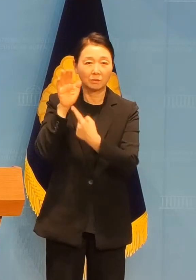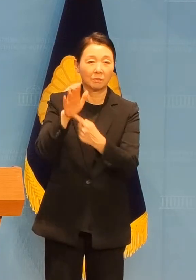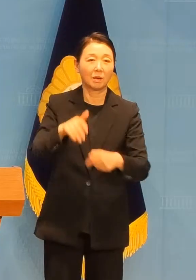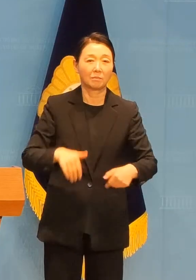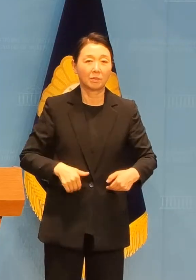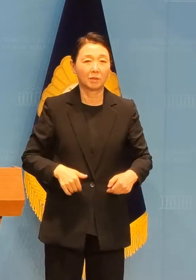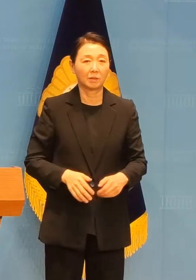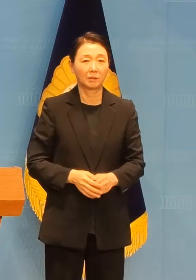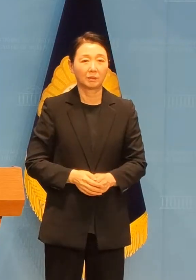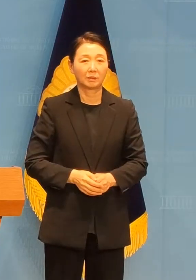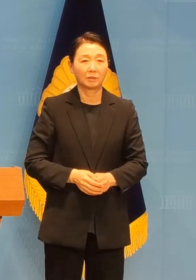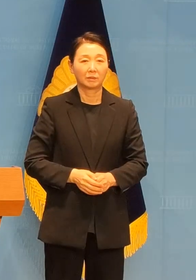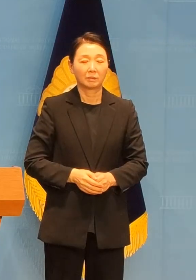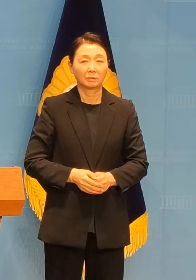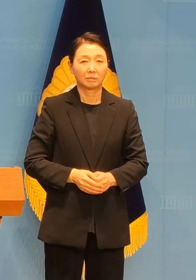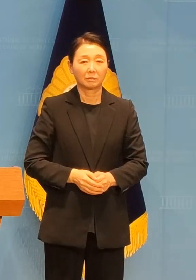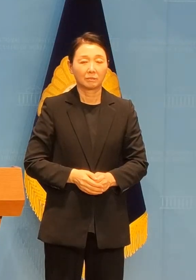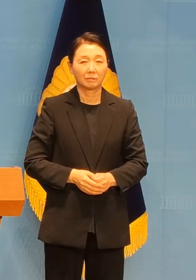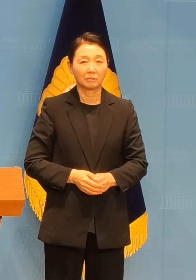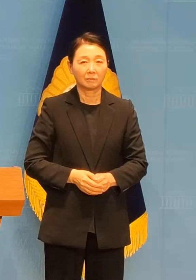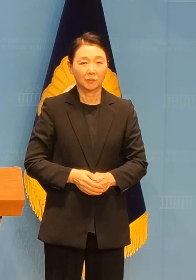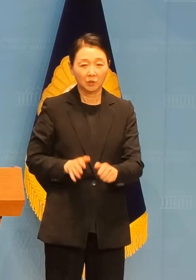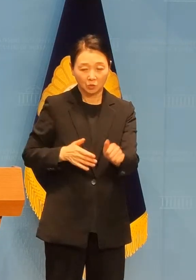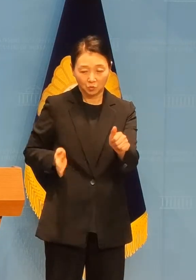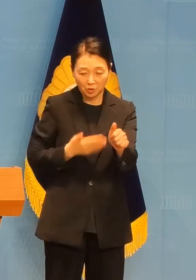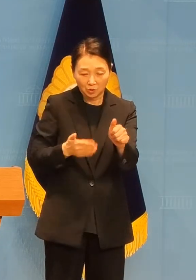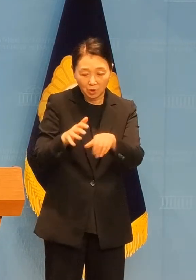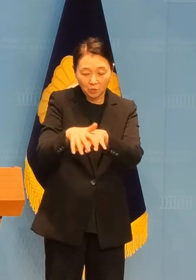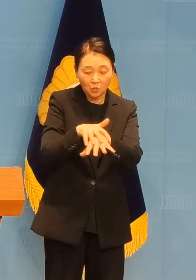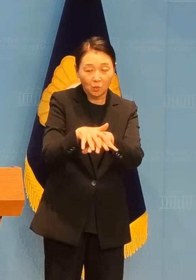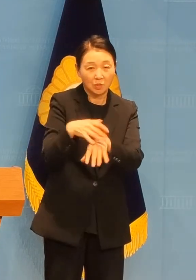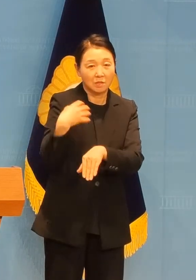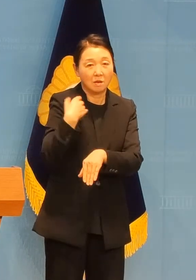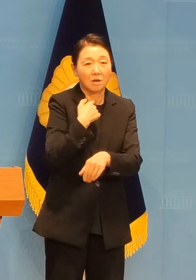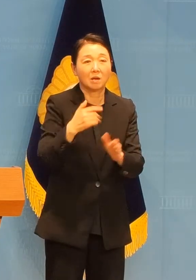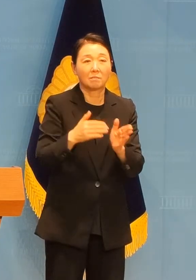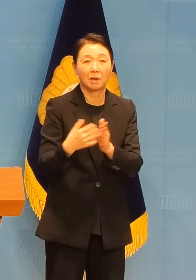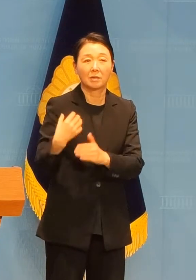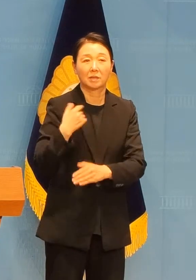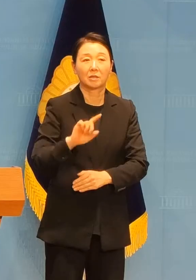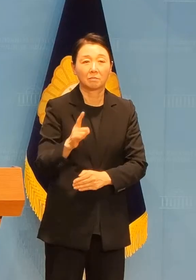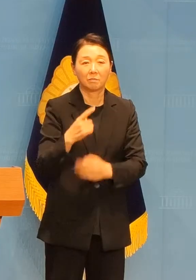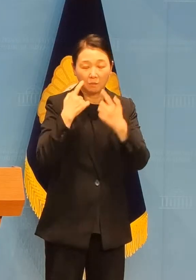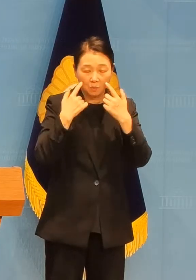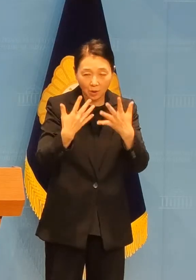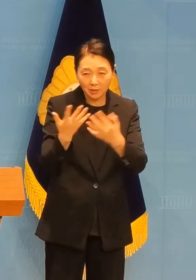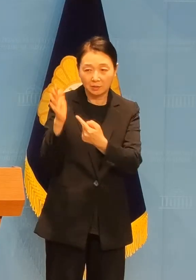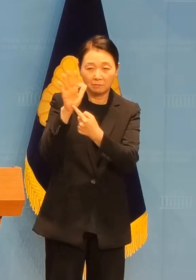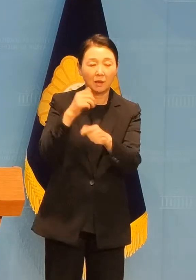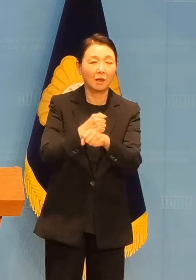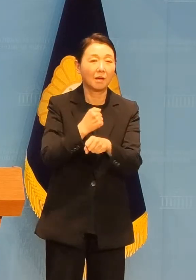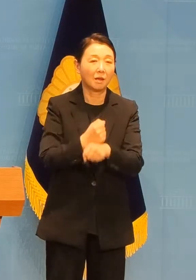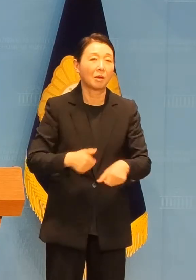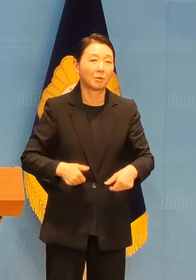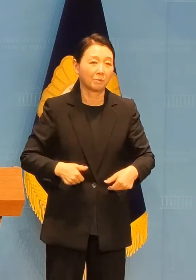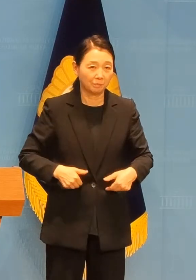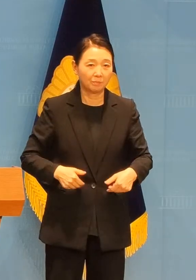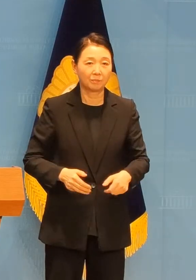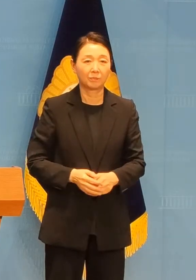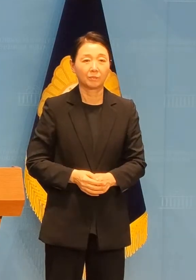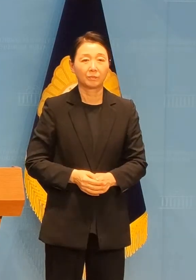합니다. 특히 배후 세력의 조직적 역할과 책임을 분명히 규명하는 것이